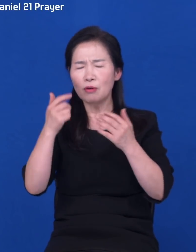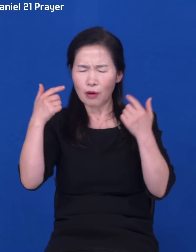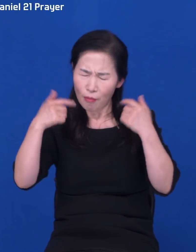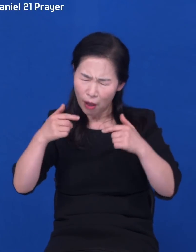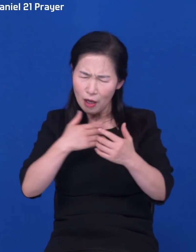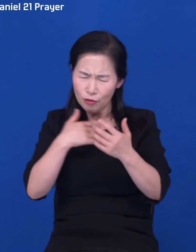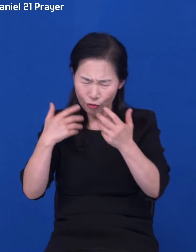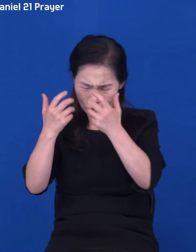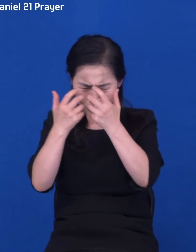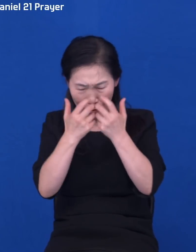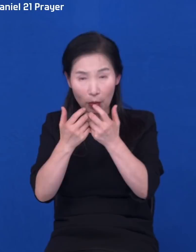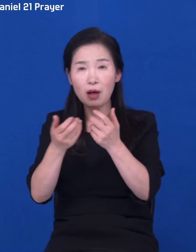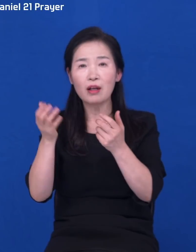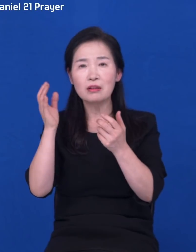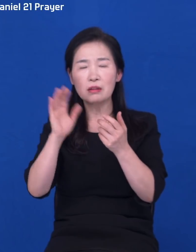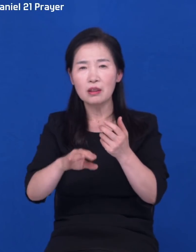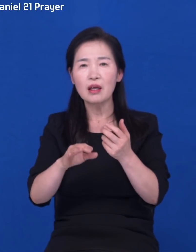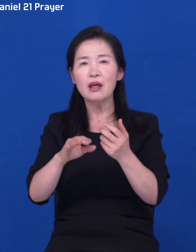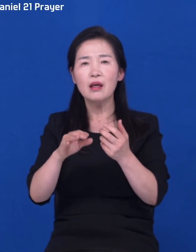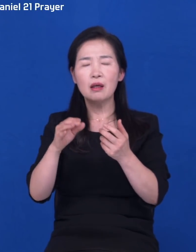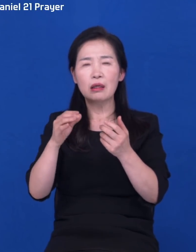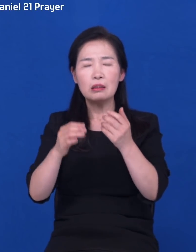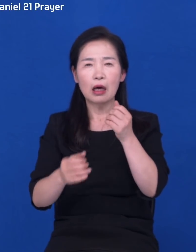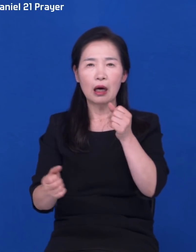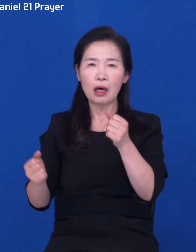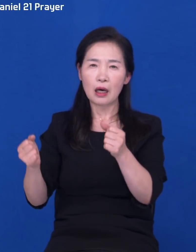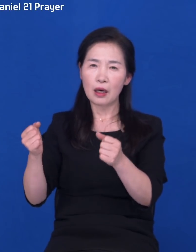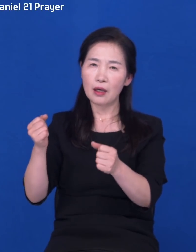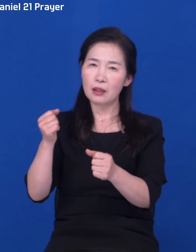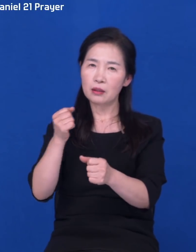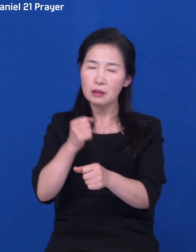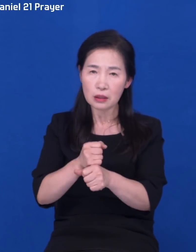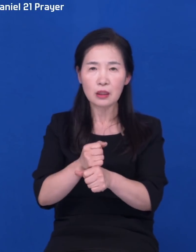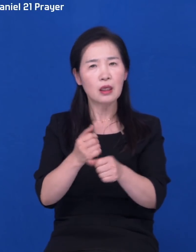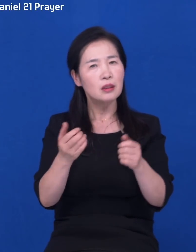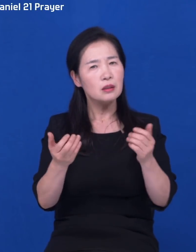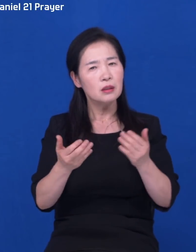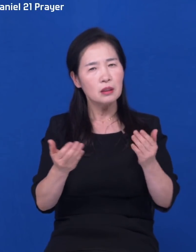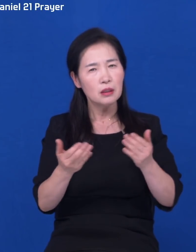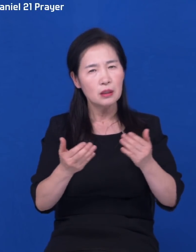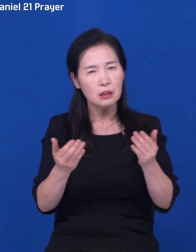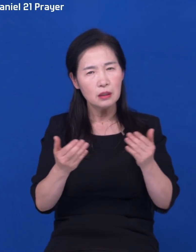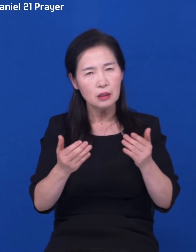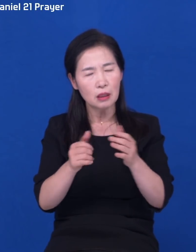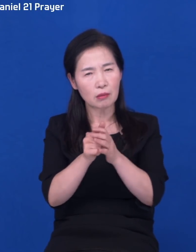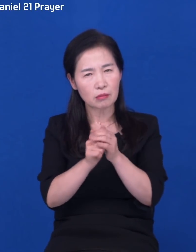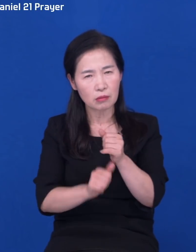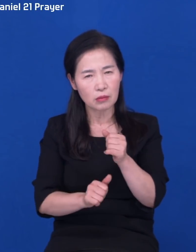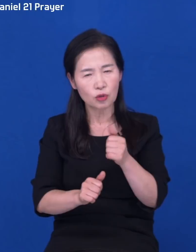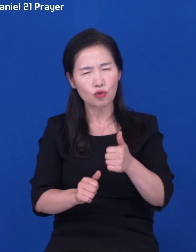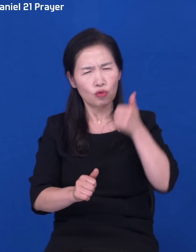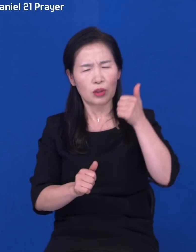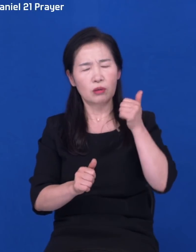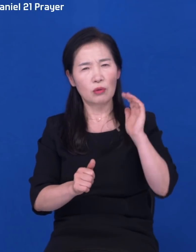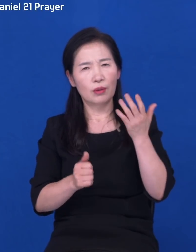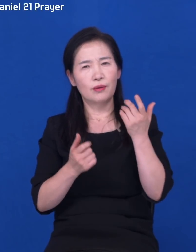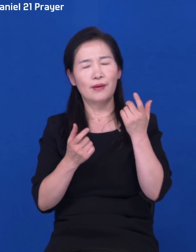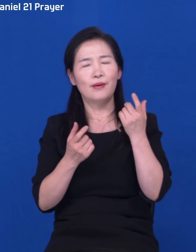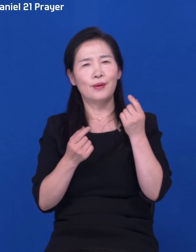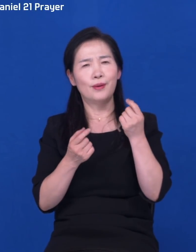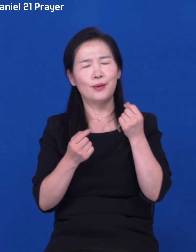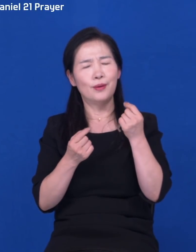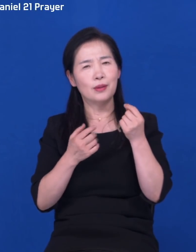어느 날 다시 옛날같이 내가 이 일에 막 매달리면서 다시 주인이 되어가는 희한한 기분을 겪으면서